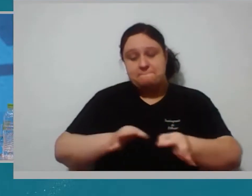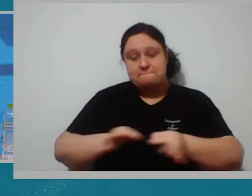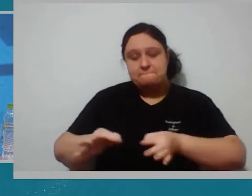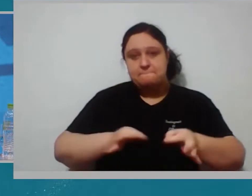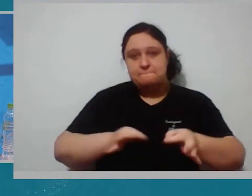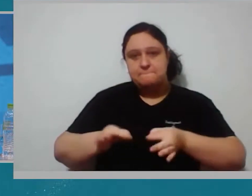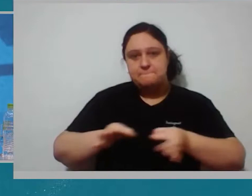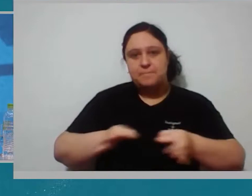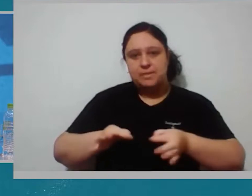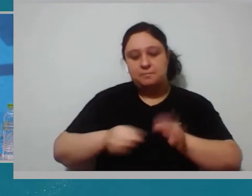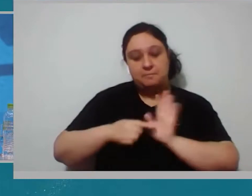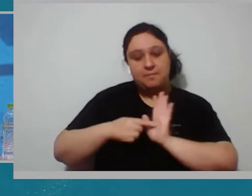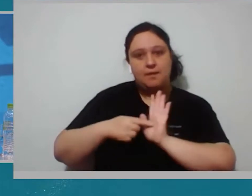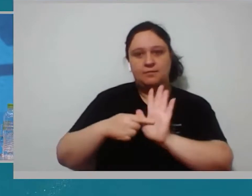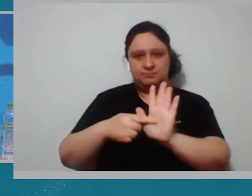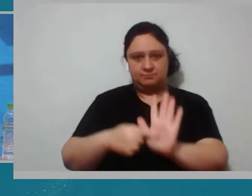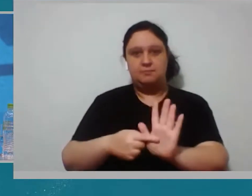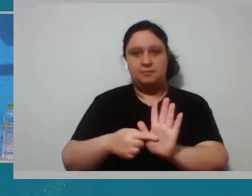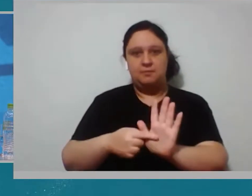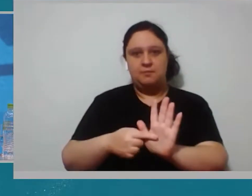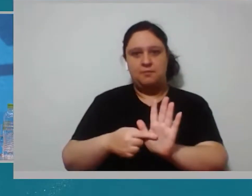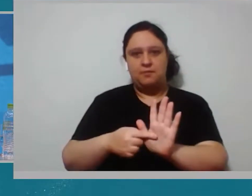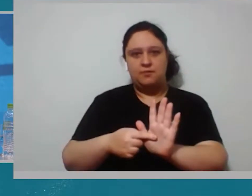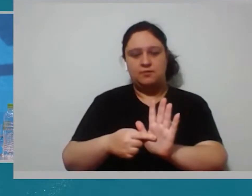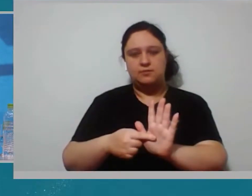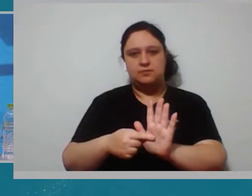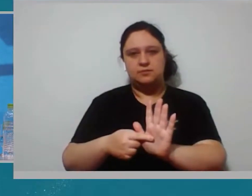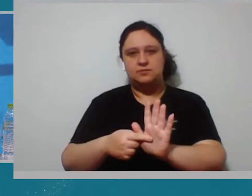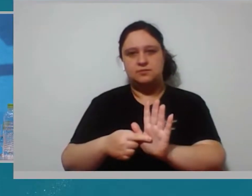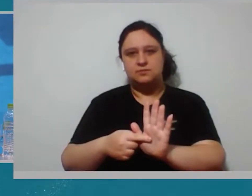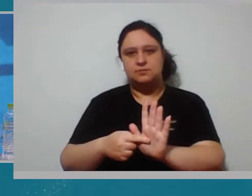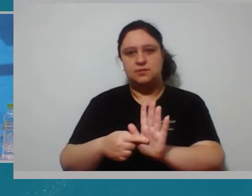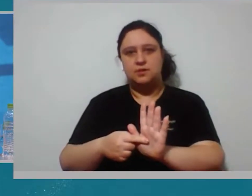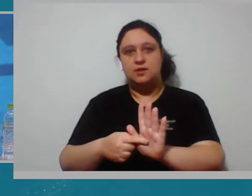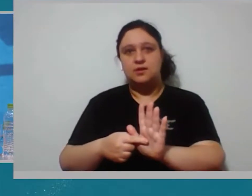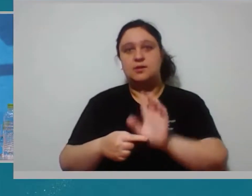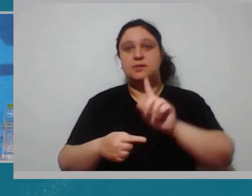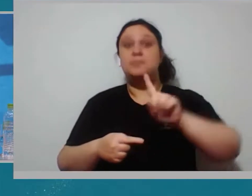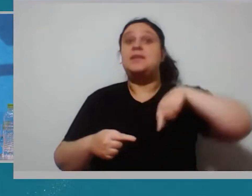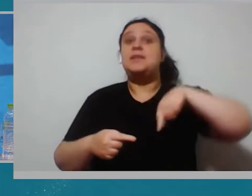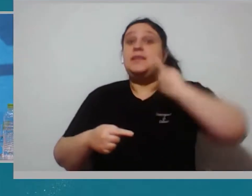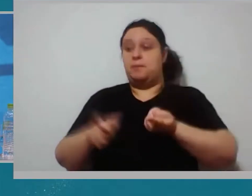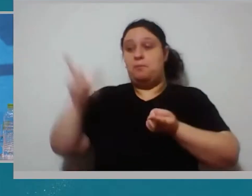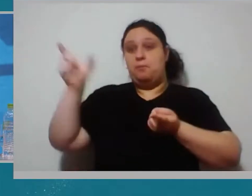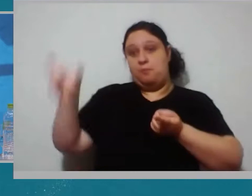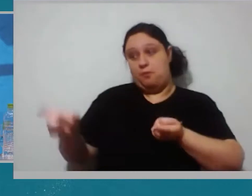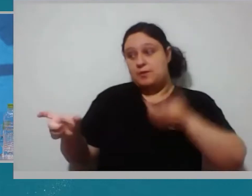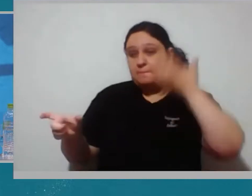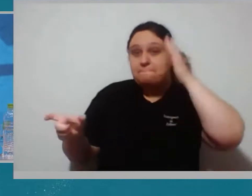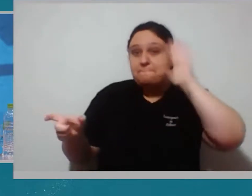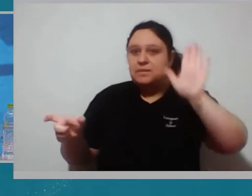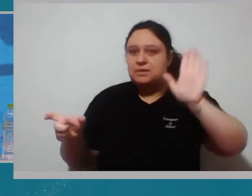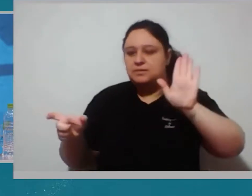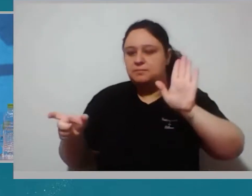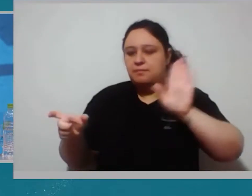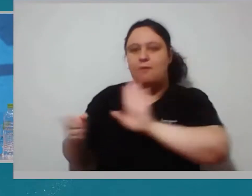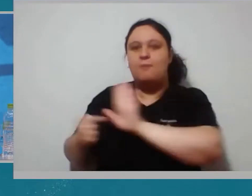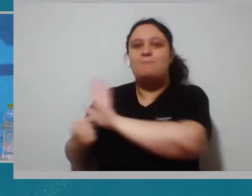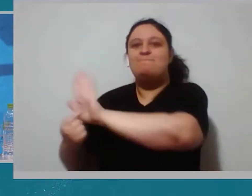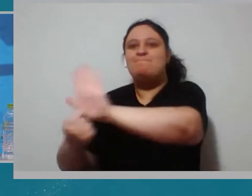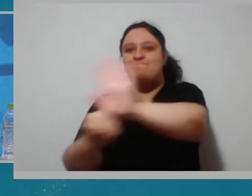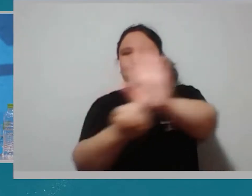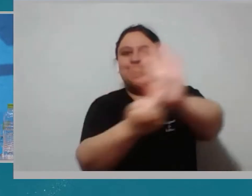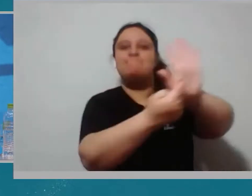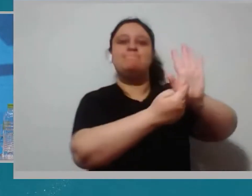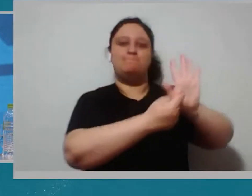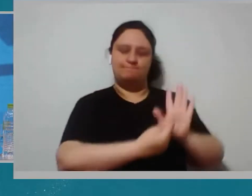anterior de alguém. Pode ser um mestre de cerimônia ou qualquer coisa assim. Então ele vem, apresenta quem vai ser